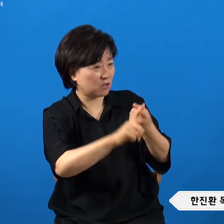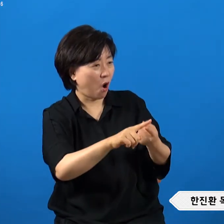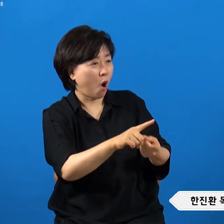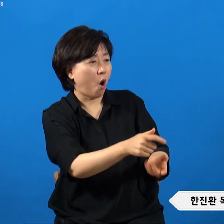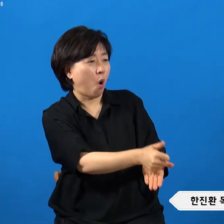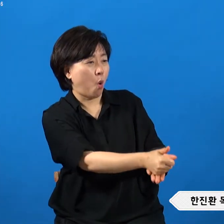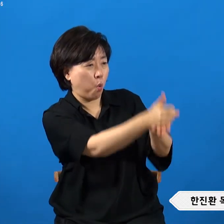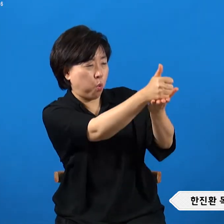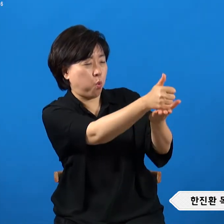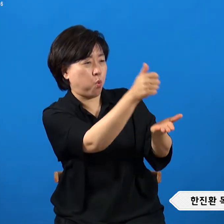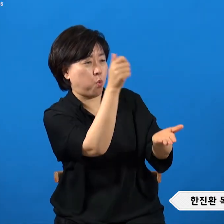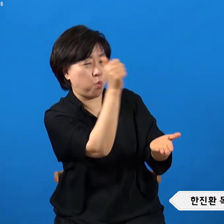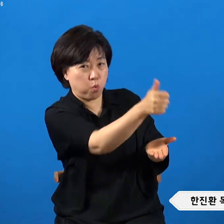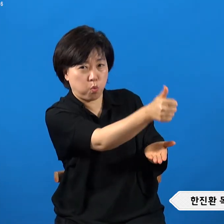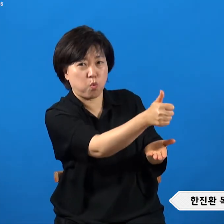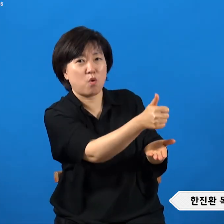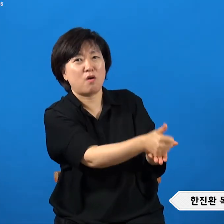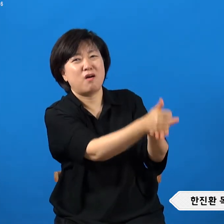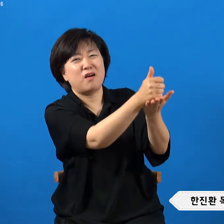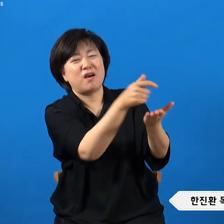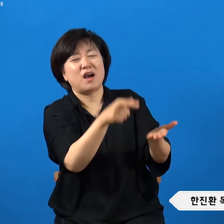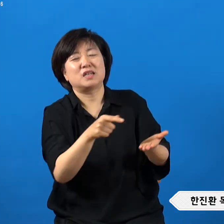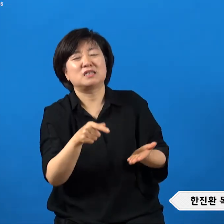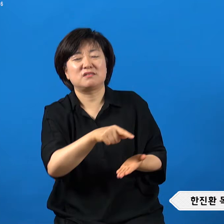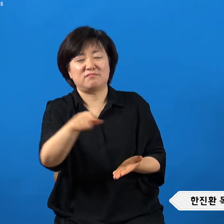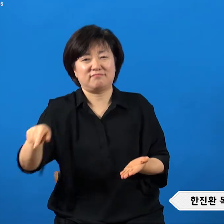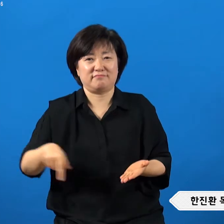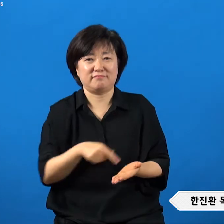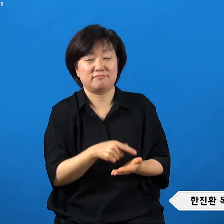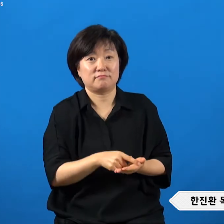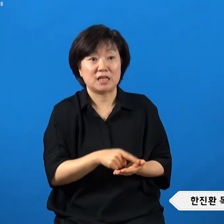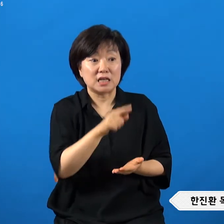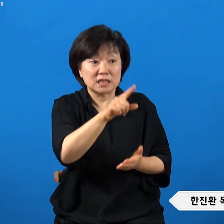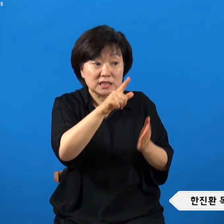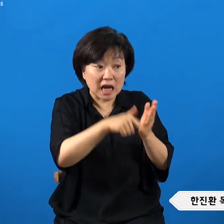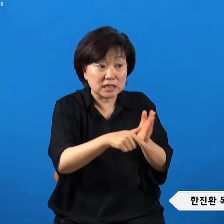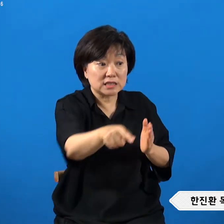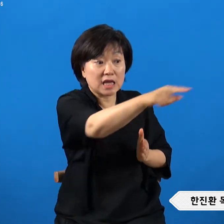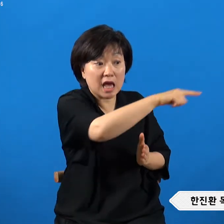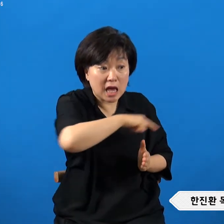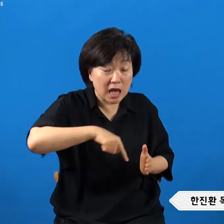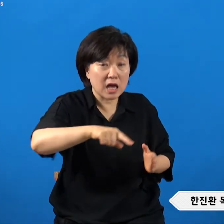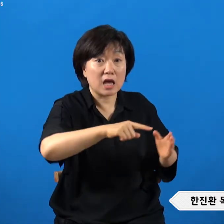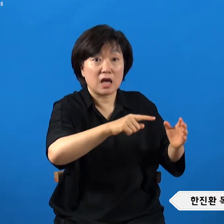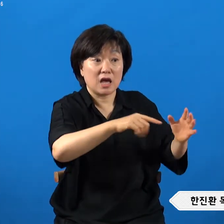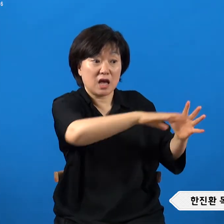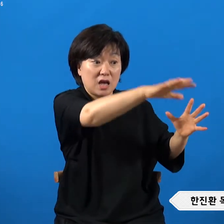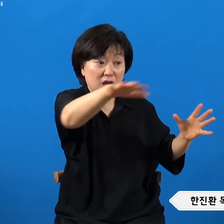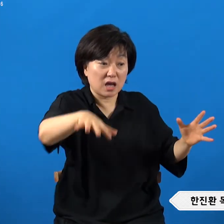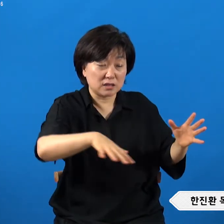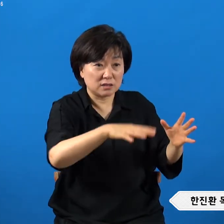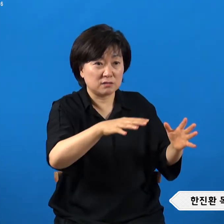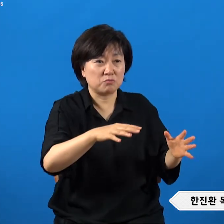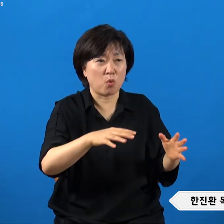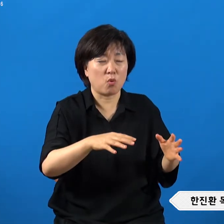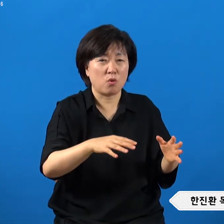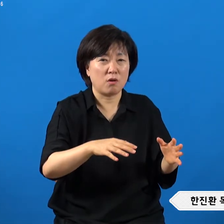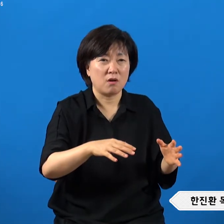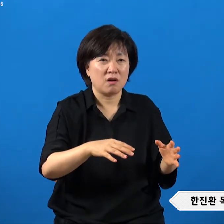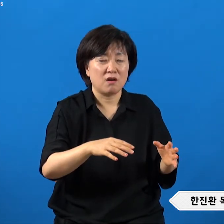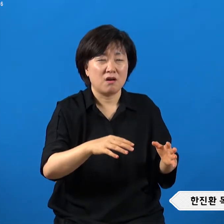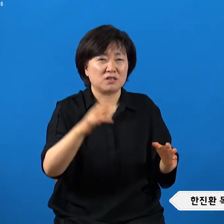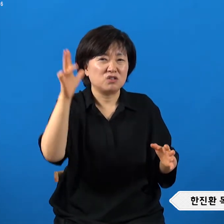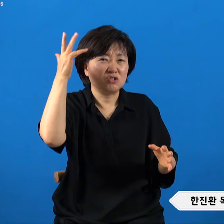당시 그리스에는 50여 개가 넘는 철학 학파들이 활동하고 있었습니다. 소크라테스